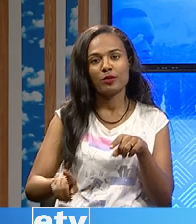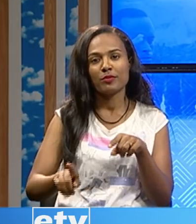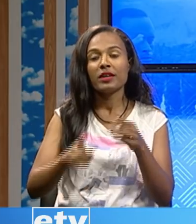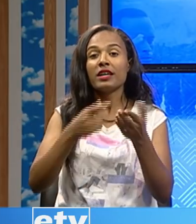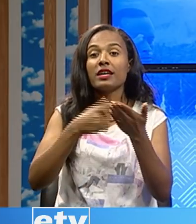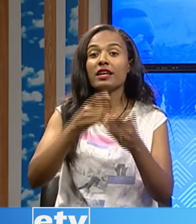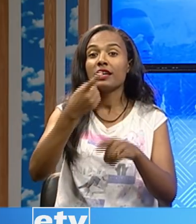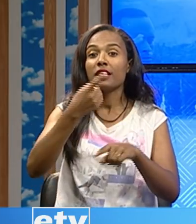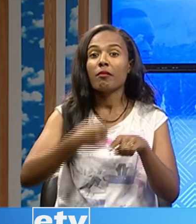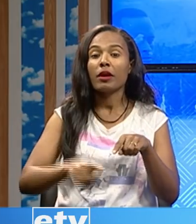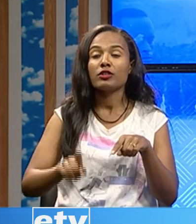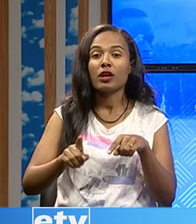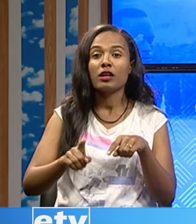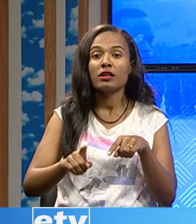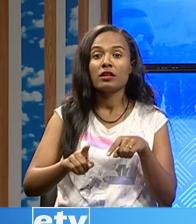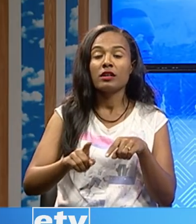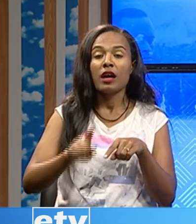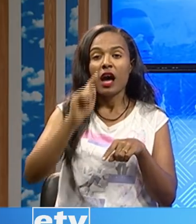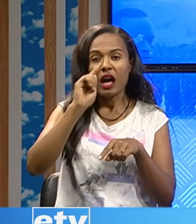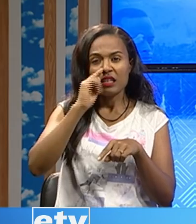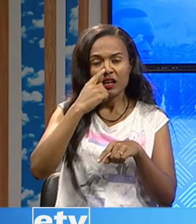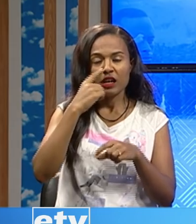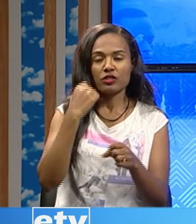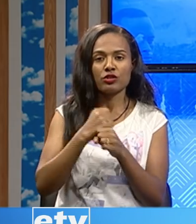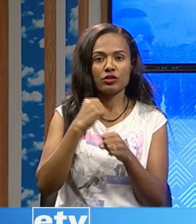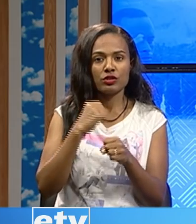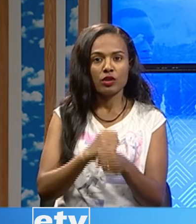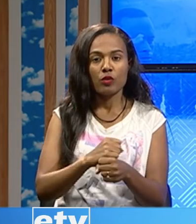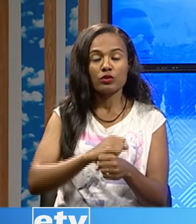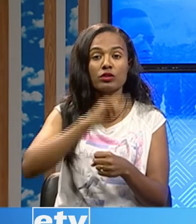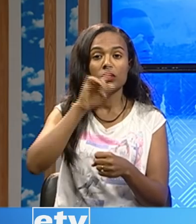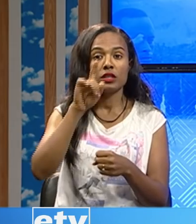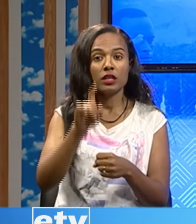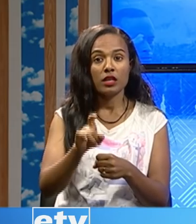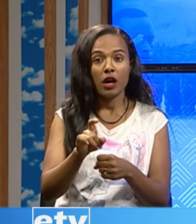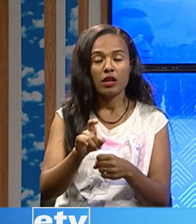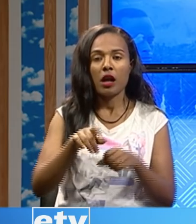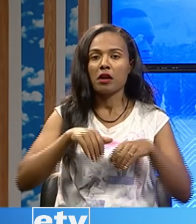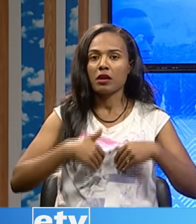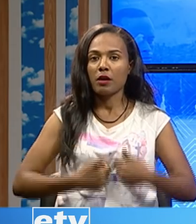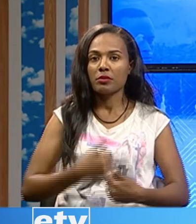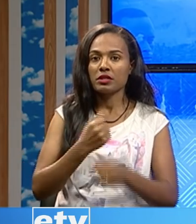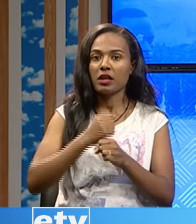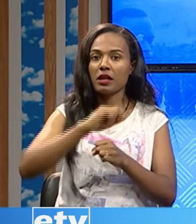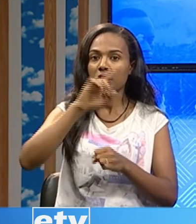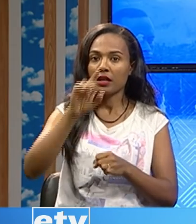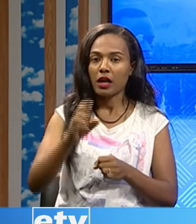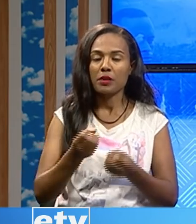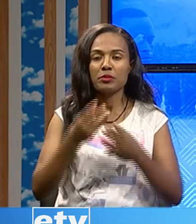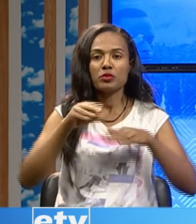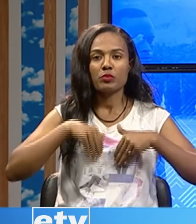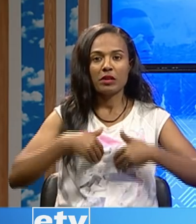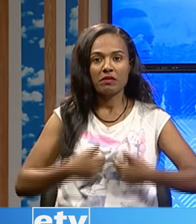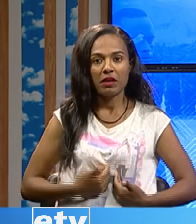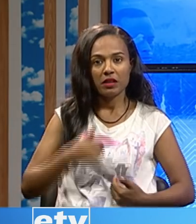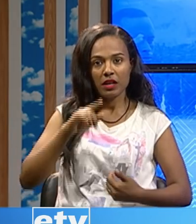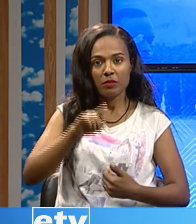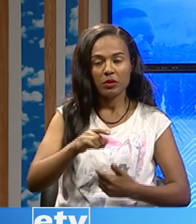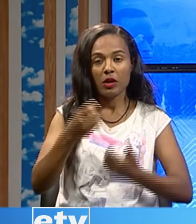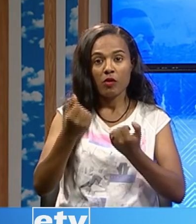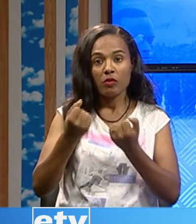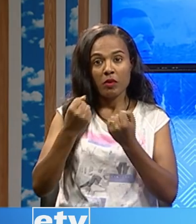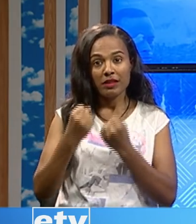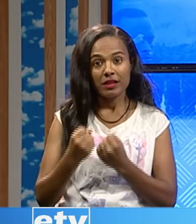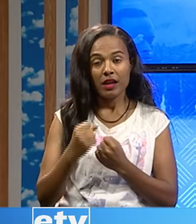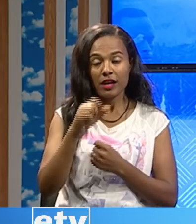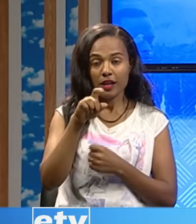ይሄን ደግሞ አይቻል አታካሽ ስራዎች ይጠይቃል አድካሚ ስራዎች ይጠይቃል። በጣም ብዙ መልፋት አለብን አሪ ማጠናከር